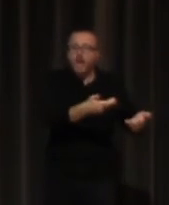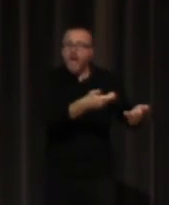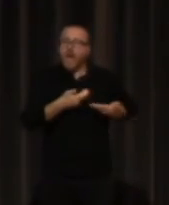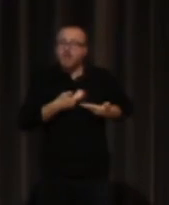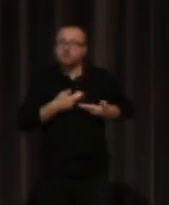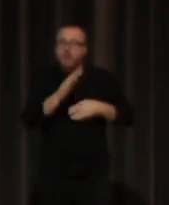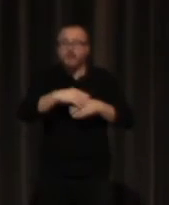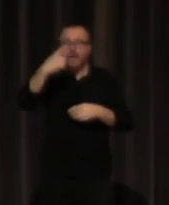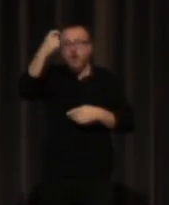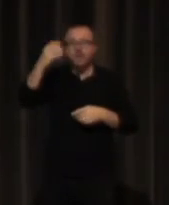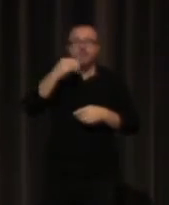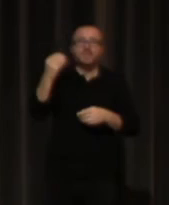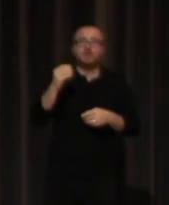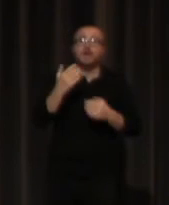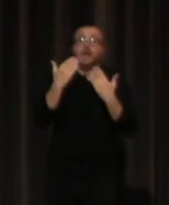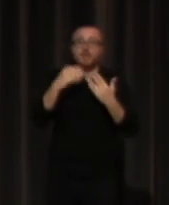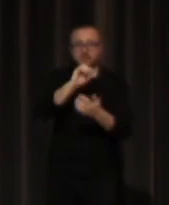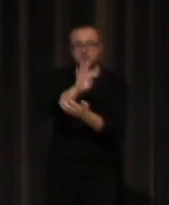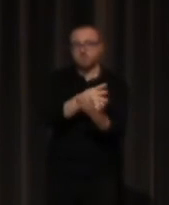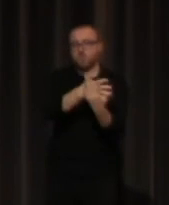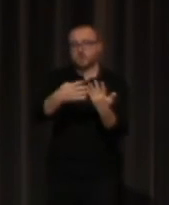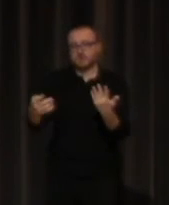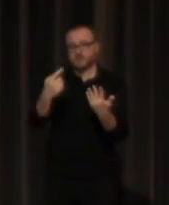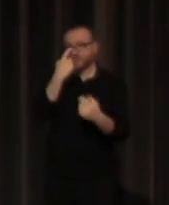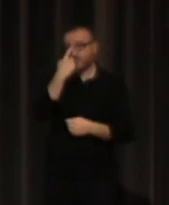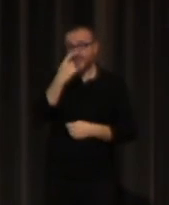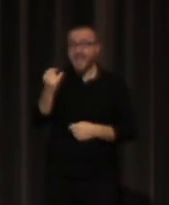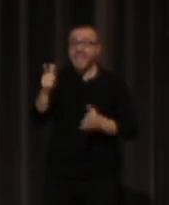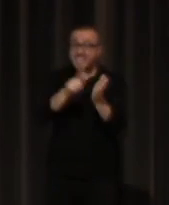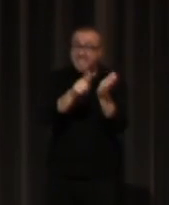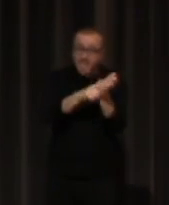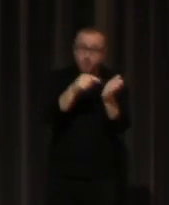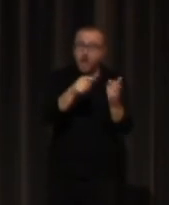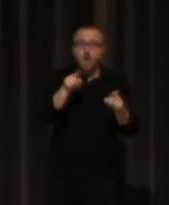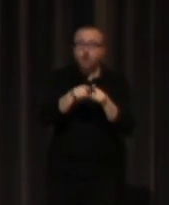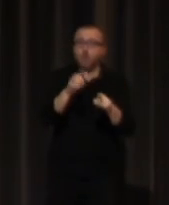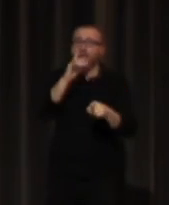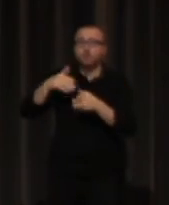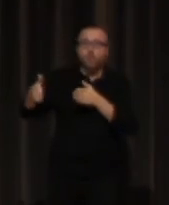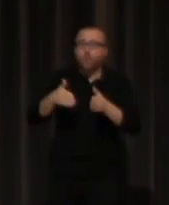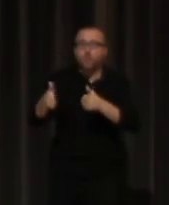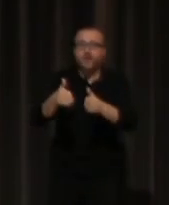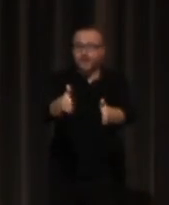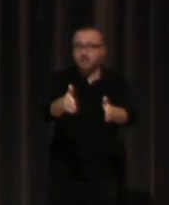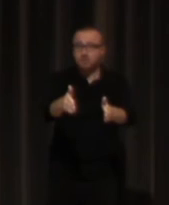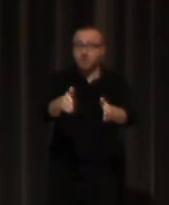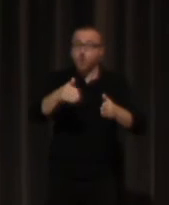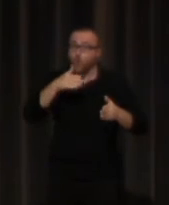puguis, perquè la llengua, aquest riu majestuós, que tot s'ho emporta, no s'ho